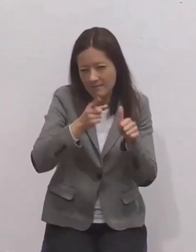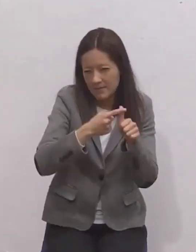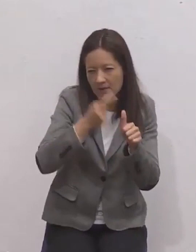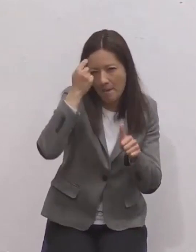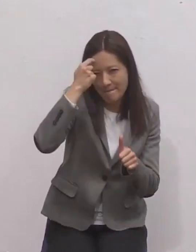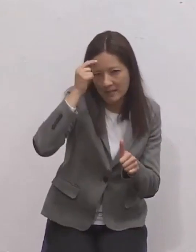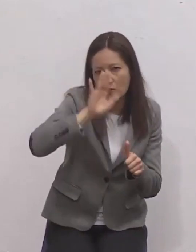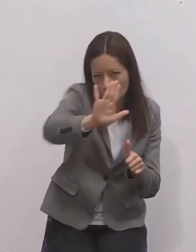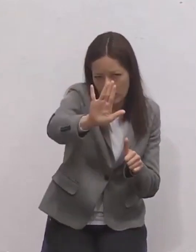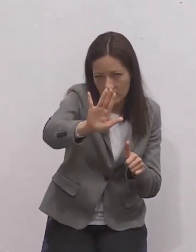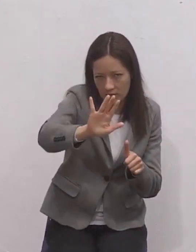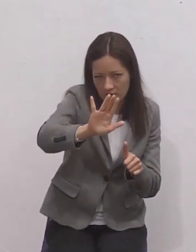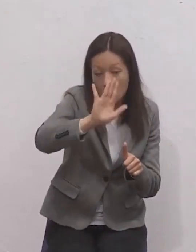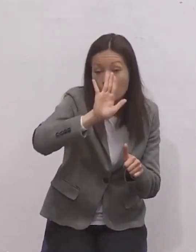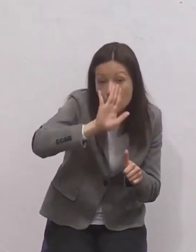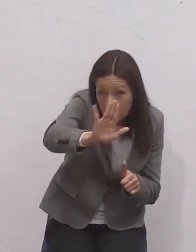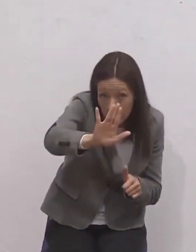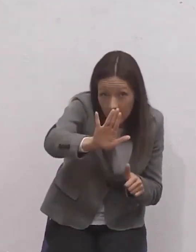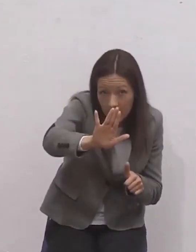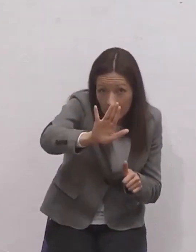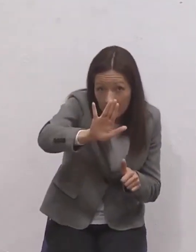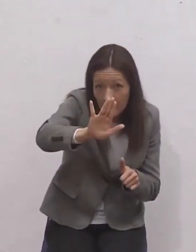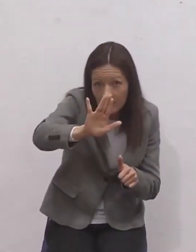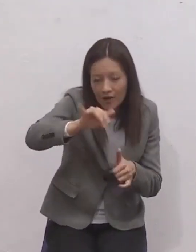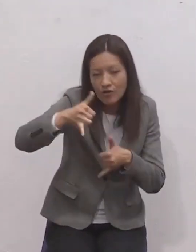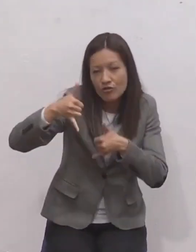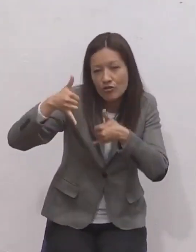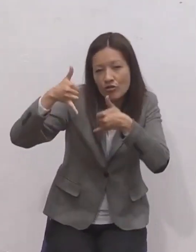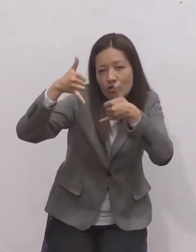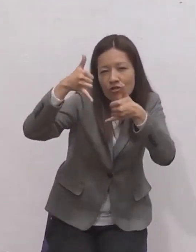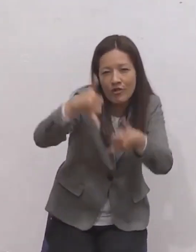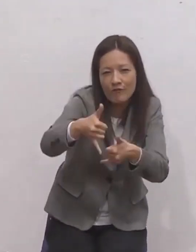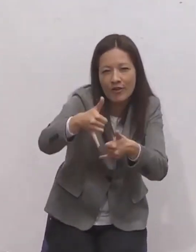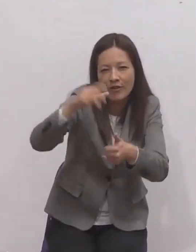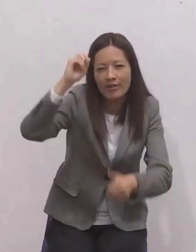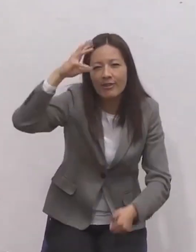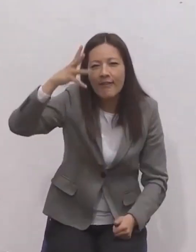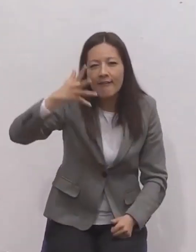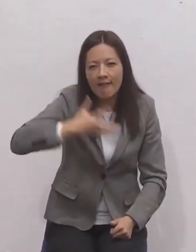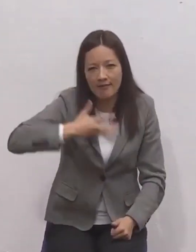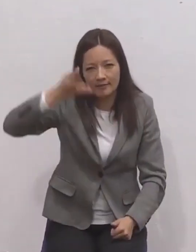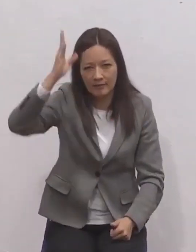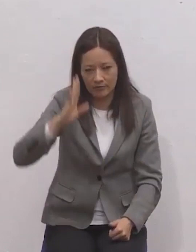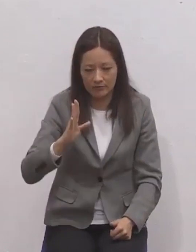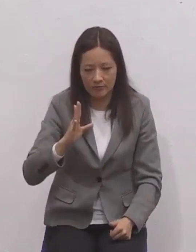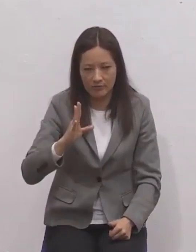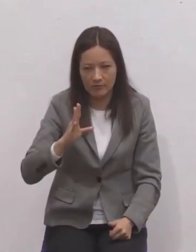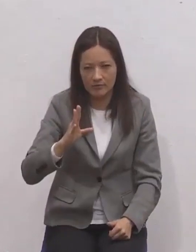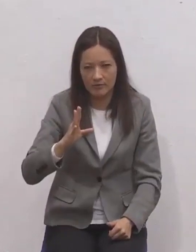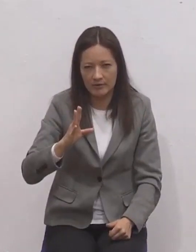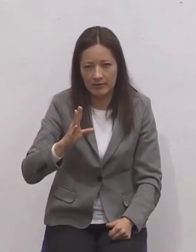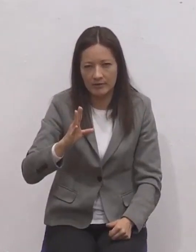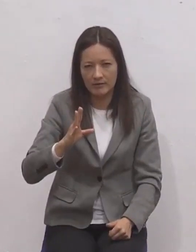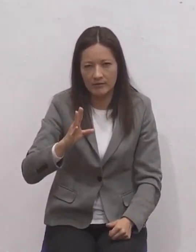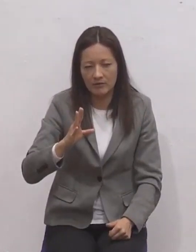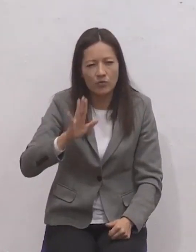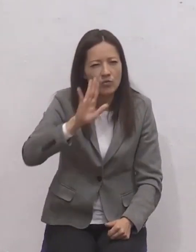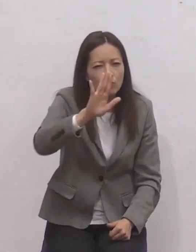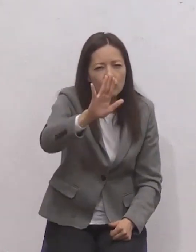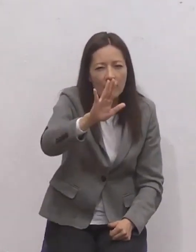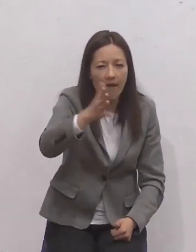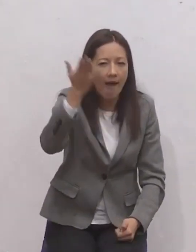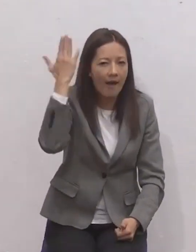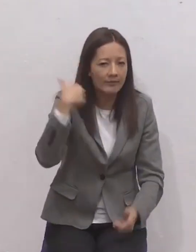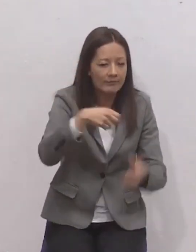usted. Usted es un trofeo de la gracia de Dios. Usted estaba